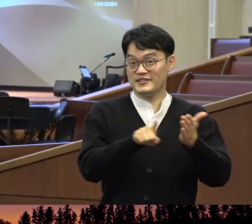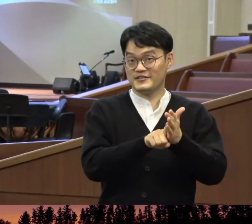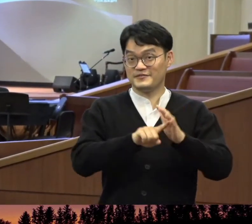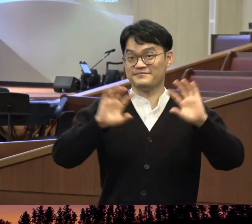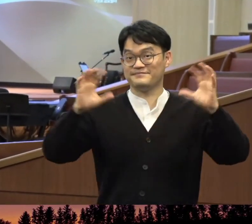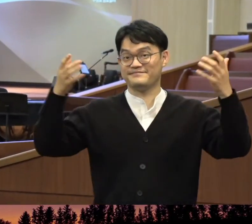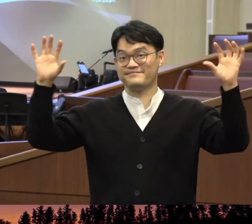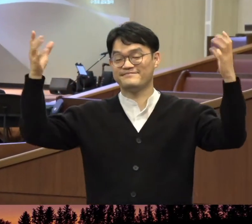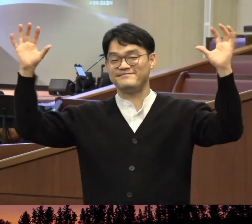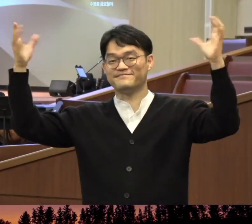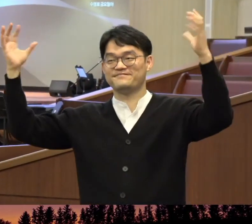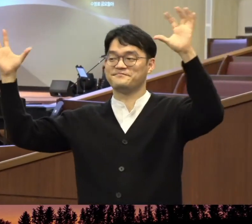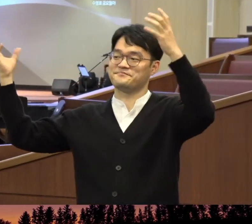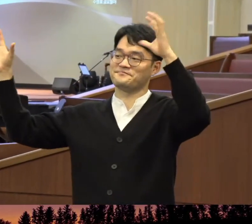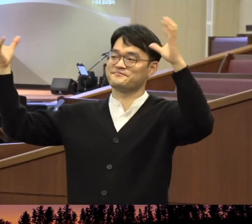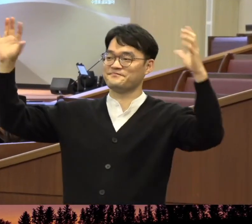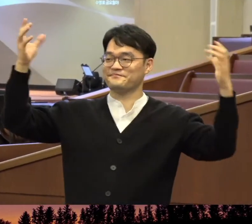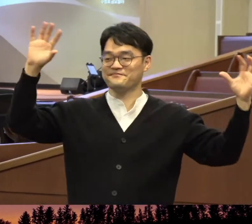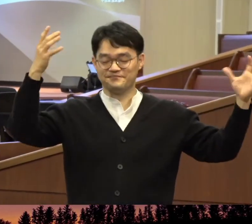사부대